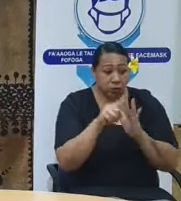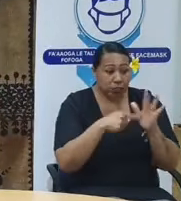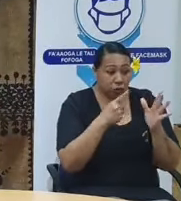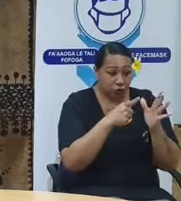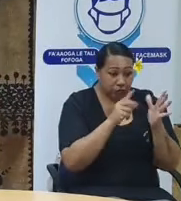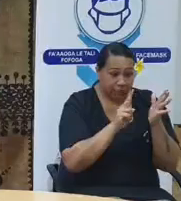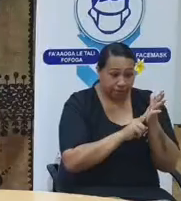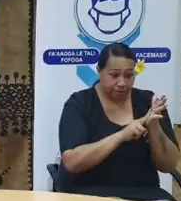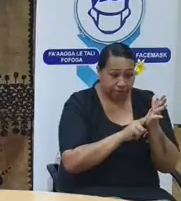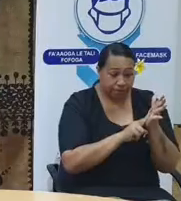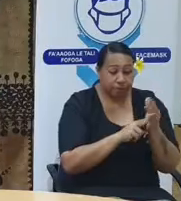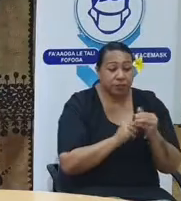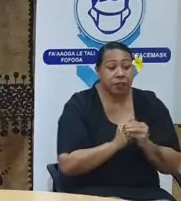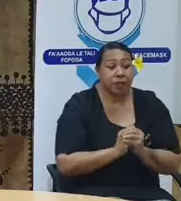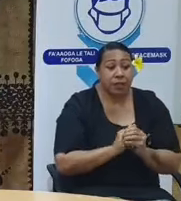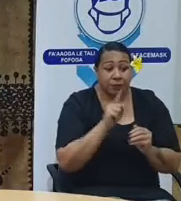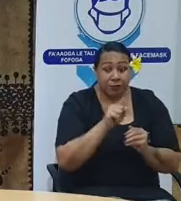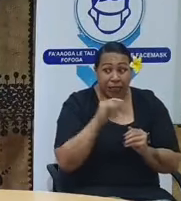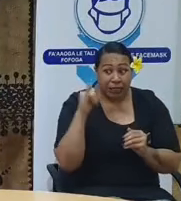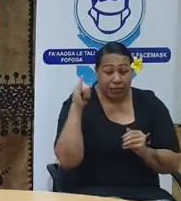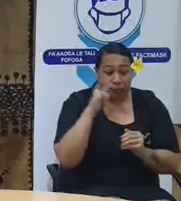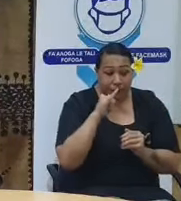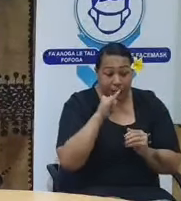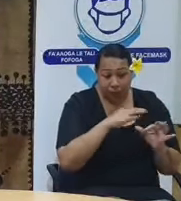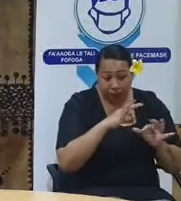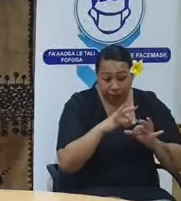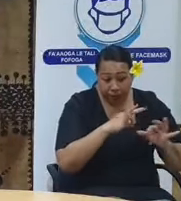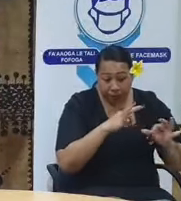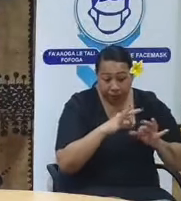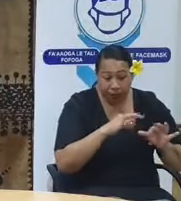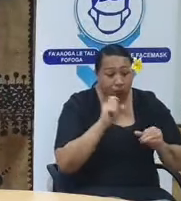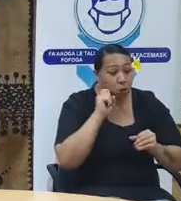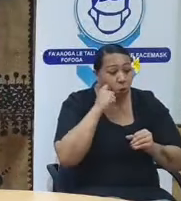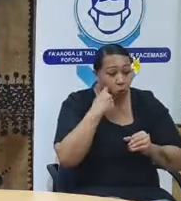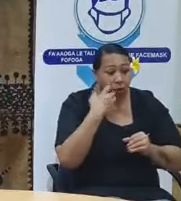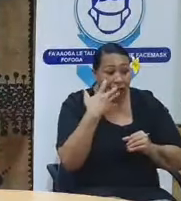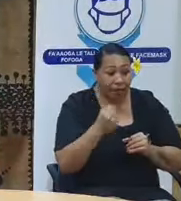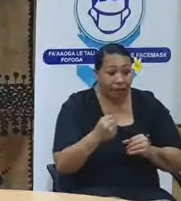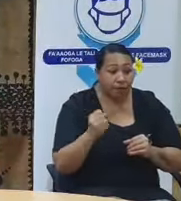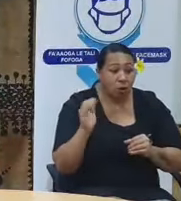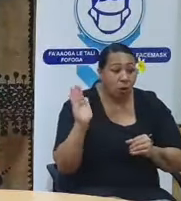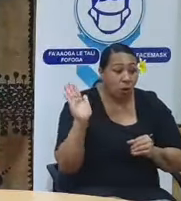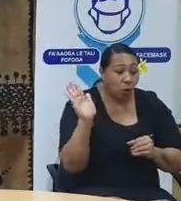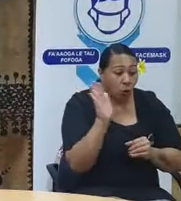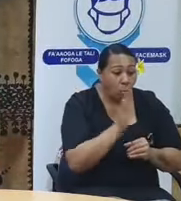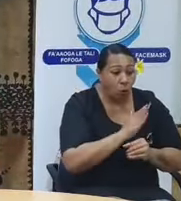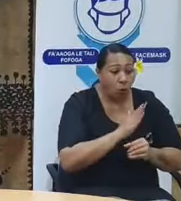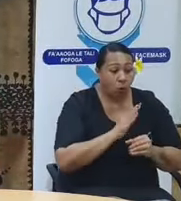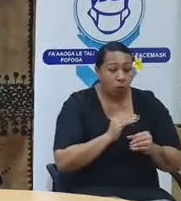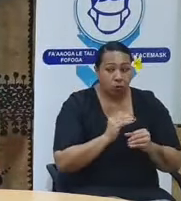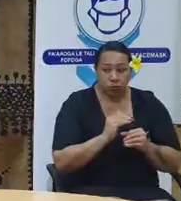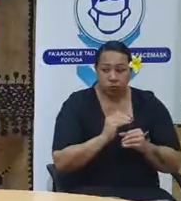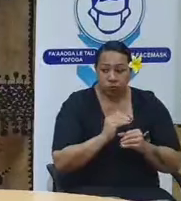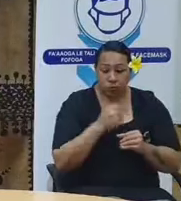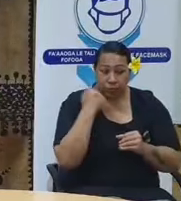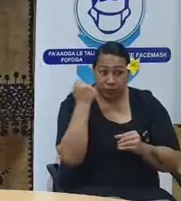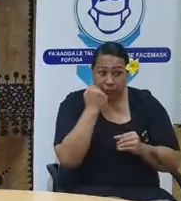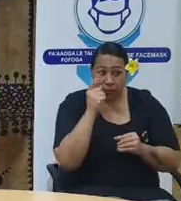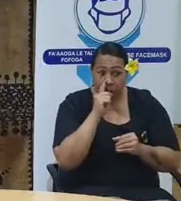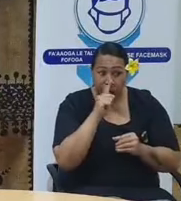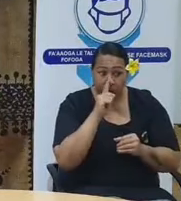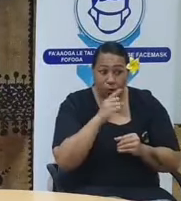ia ole malanga le na le ufu fu e au ina u ma mai ata tu fa na usela pe fo ma fa ilo at lo sa la u